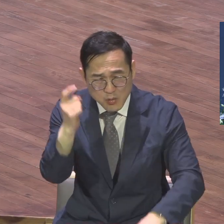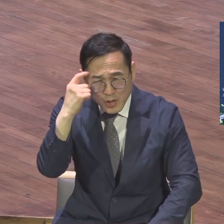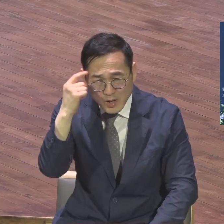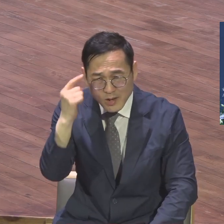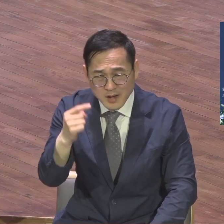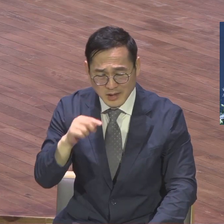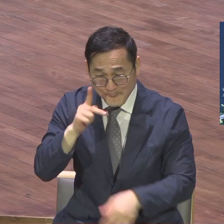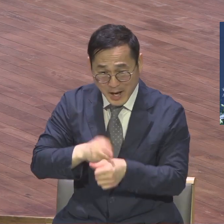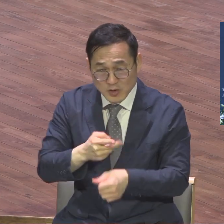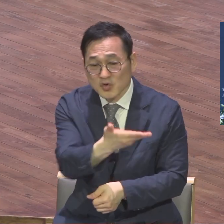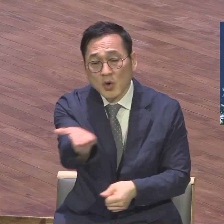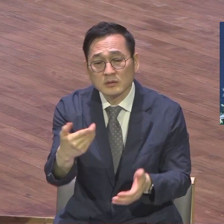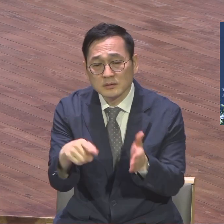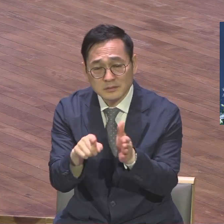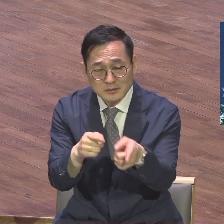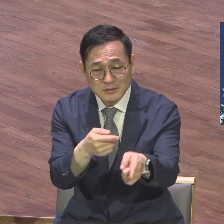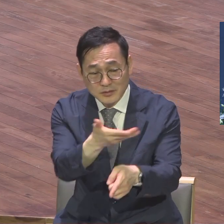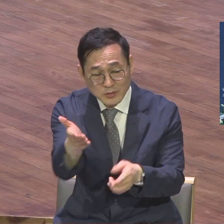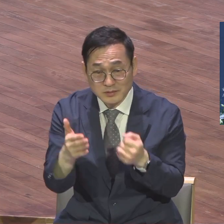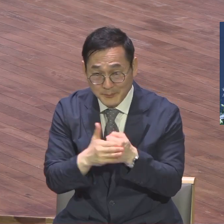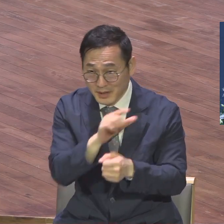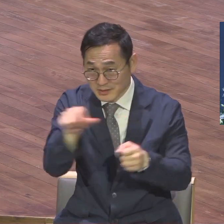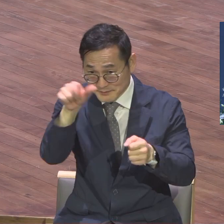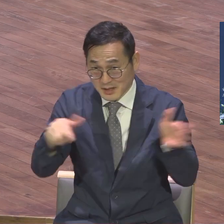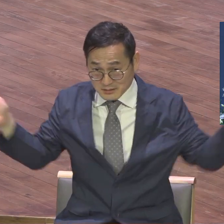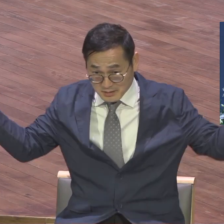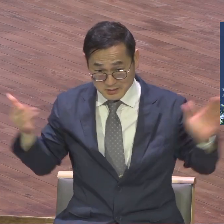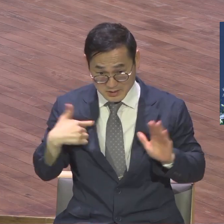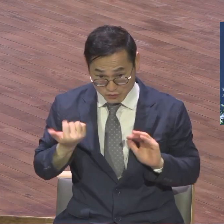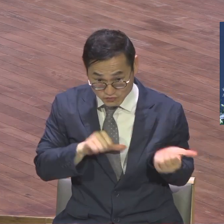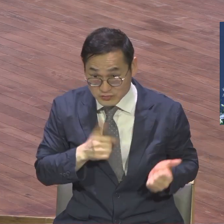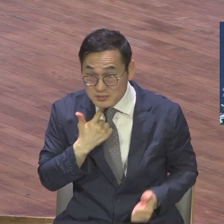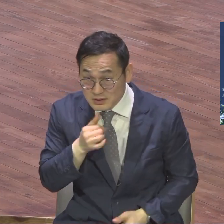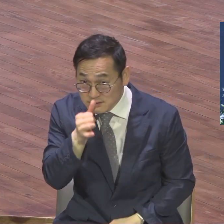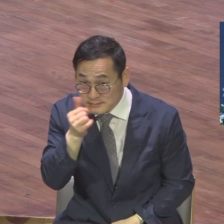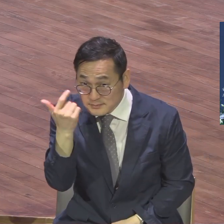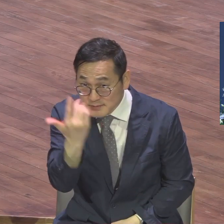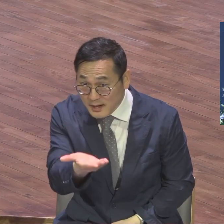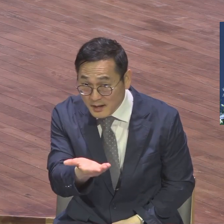나 바울이 너희들 때문에 내가 못 바뀐 적 있냐?